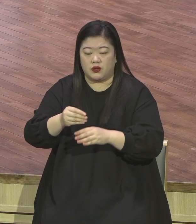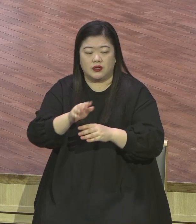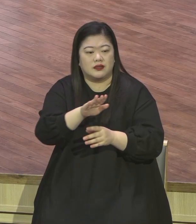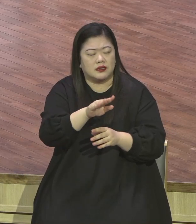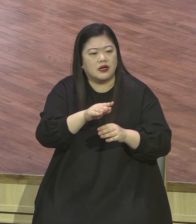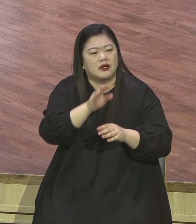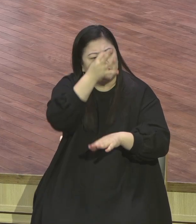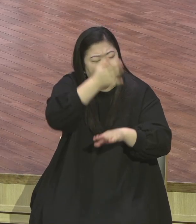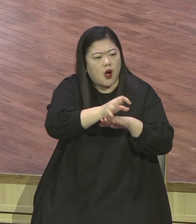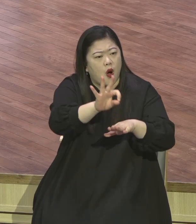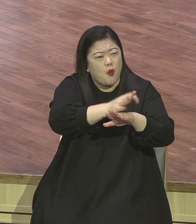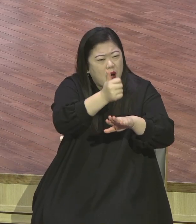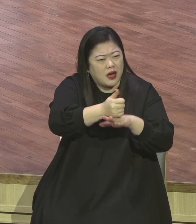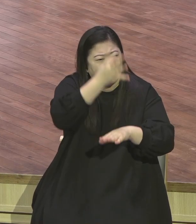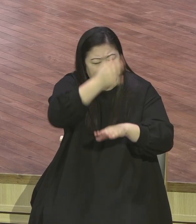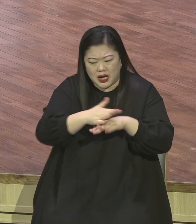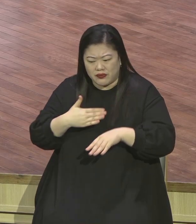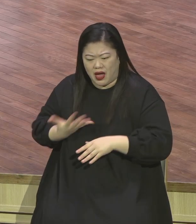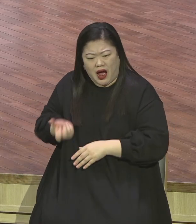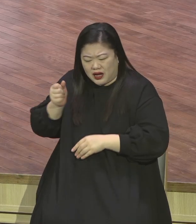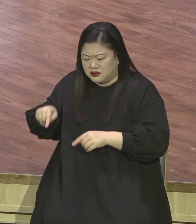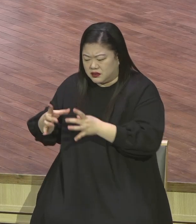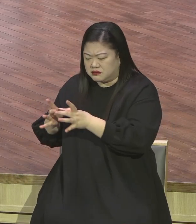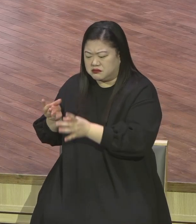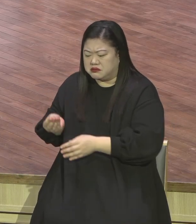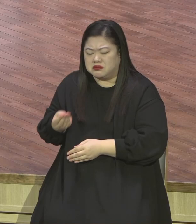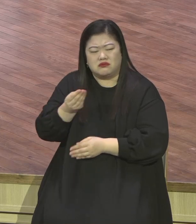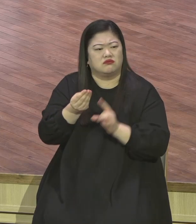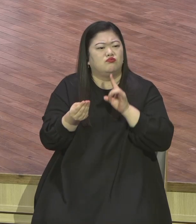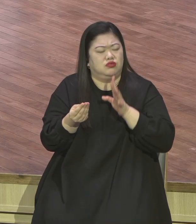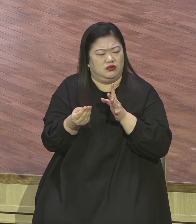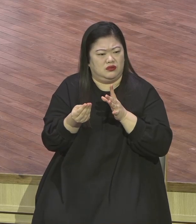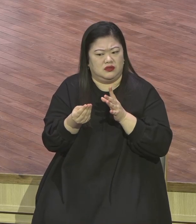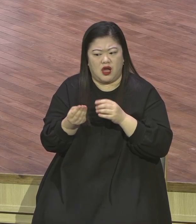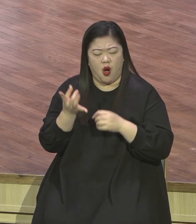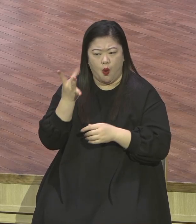묻는 진설병을 따위과 그 부하들이 먹었습니다.